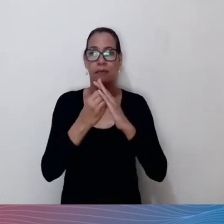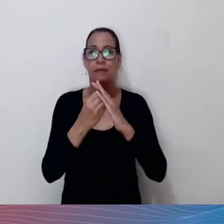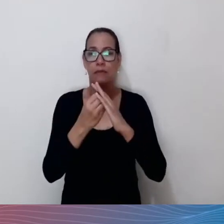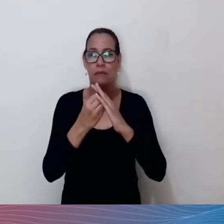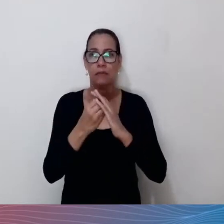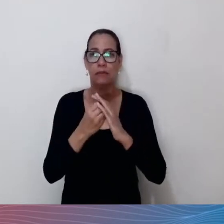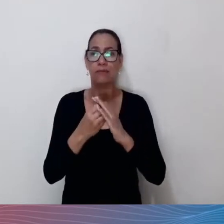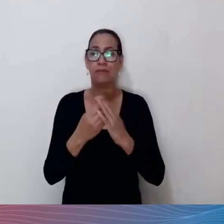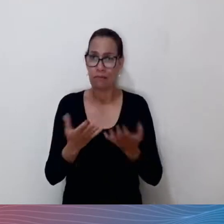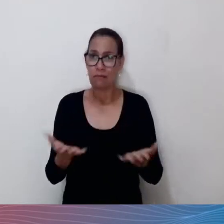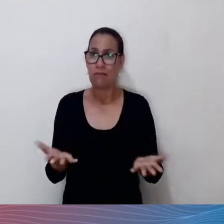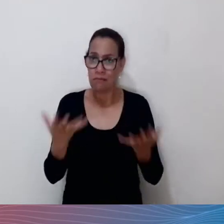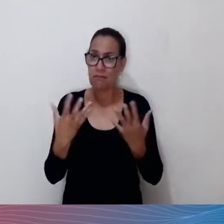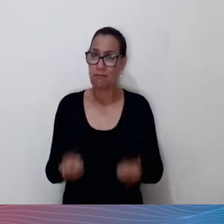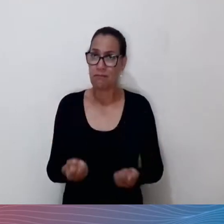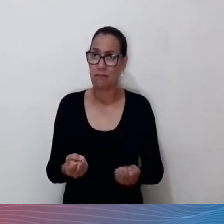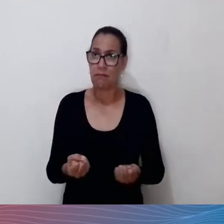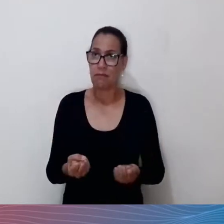bem, irmãos.